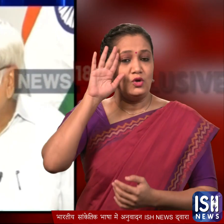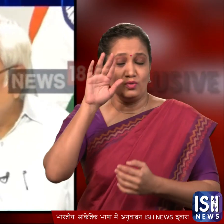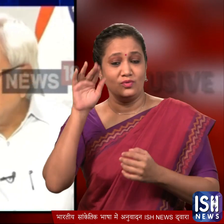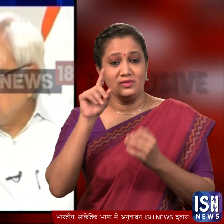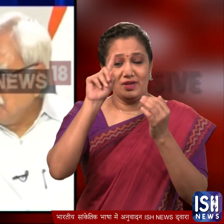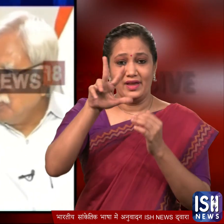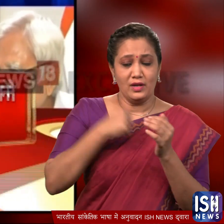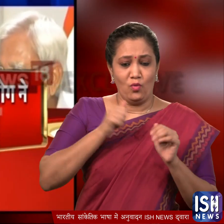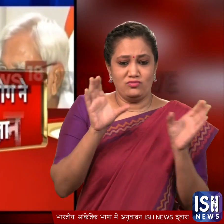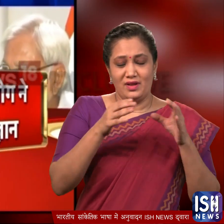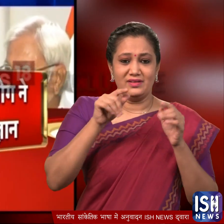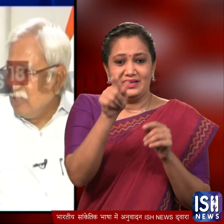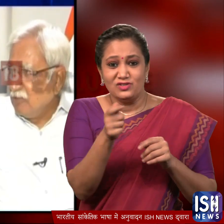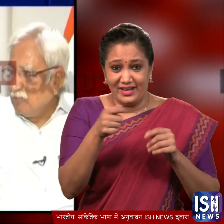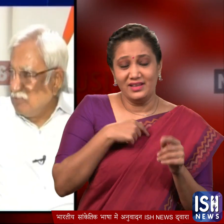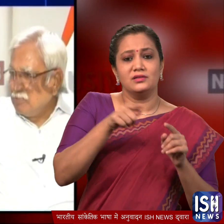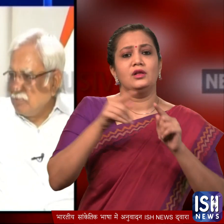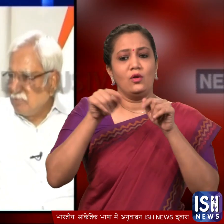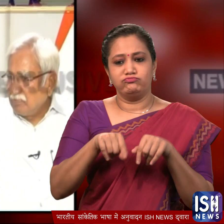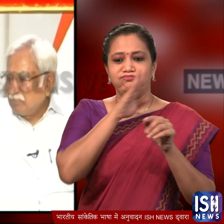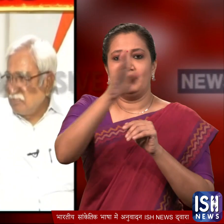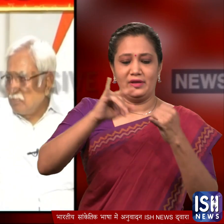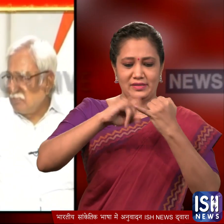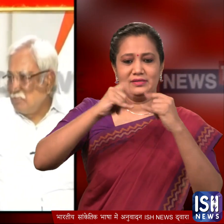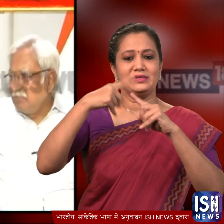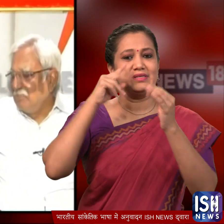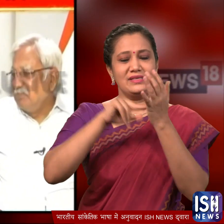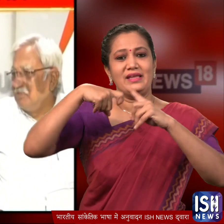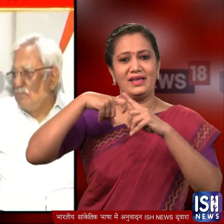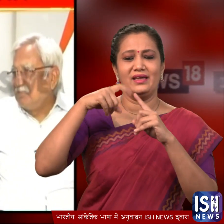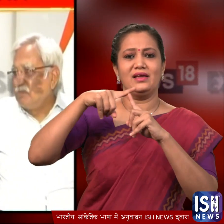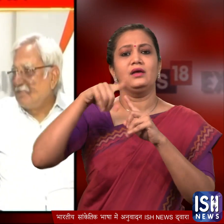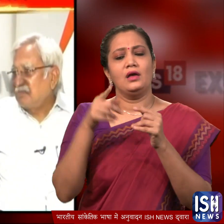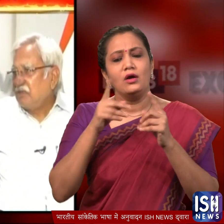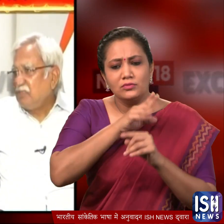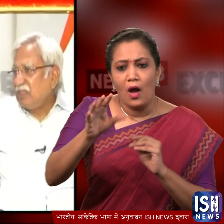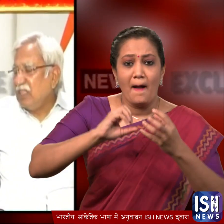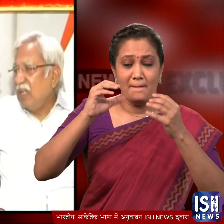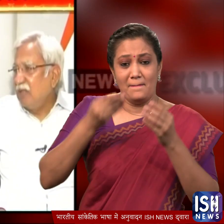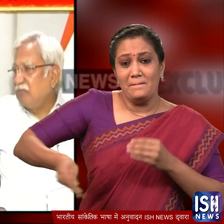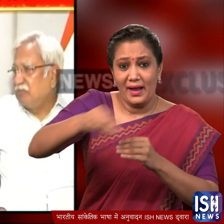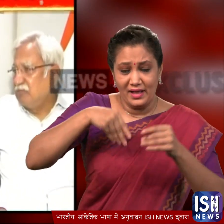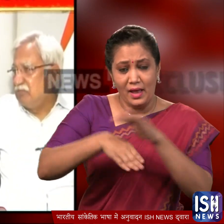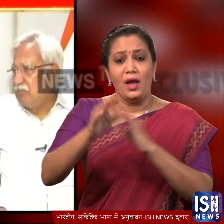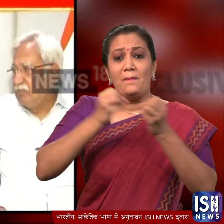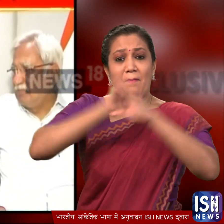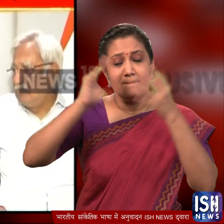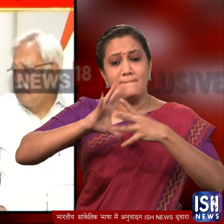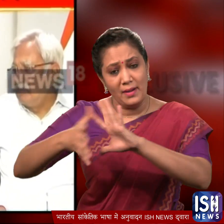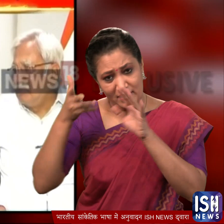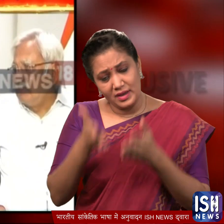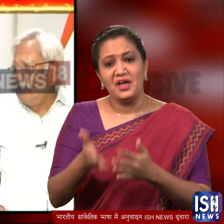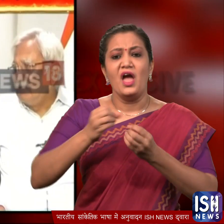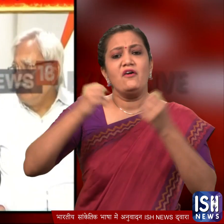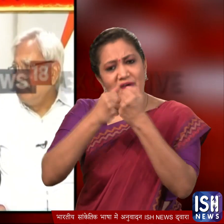न्यूज 18 इंडिया हमारे चैनल ने एक स्टिंग ऑपरेशन किया है, उसमें बंगाल में बम बनाने का कारोबार अभी भी जारी